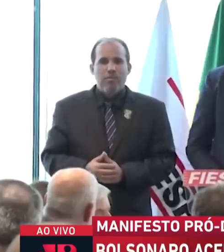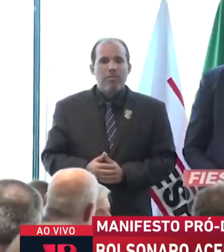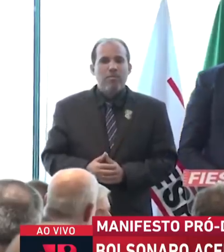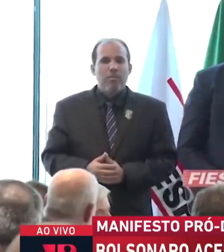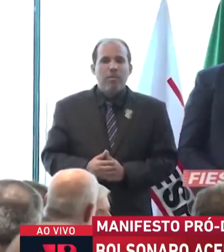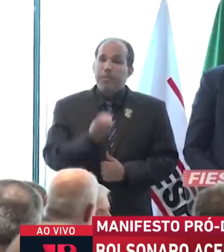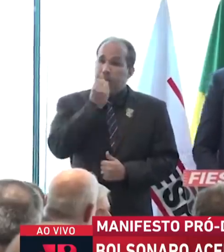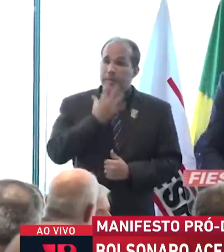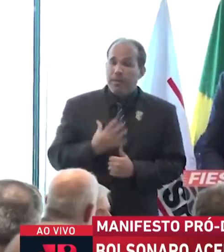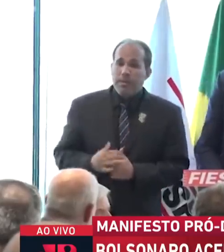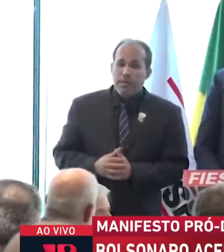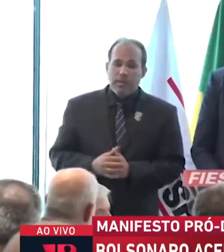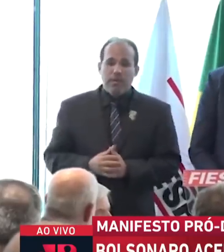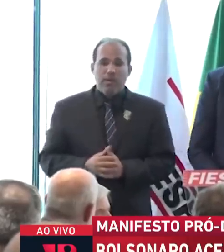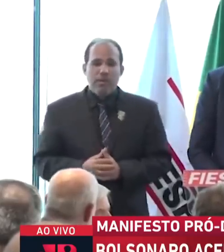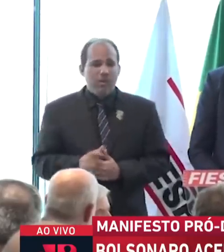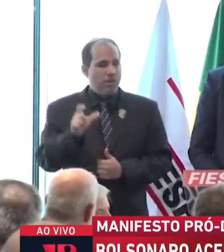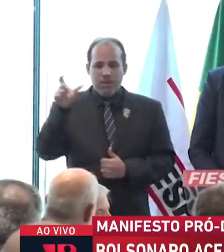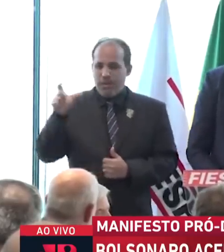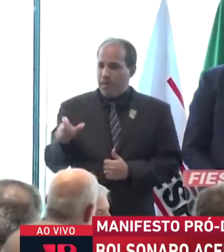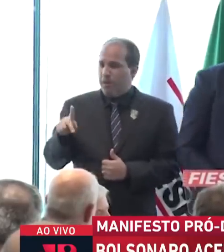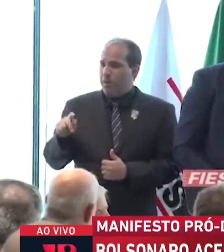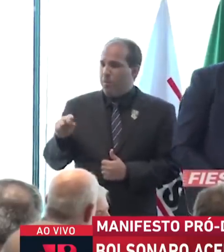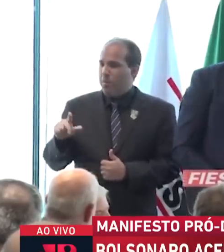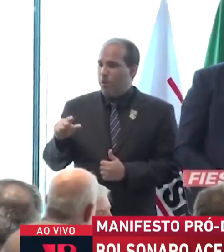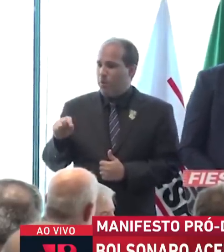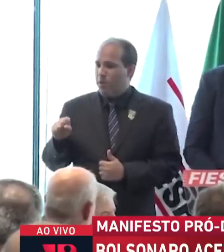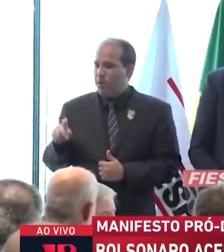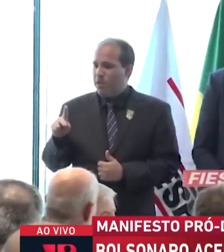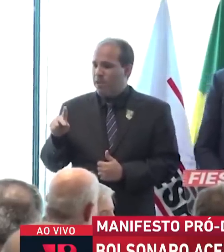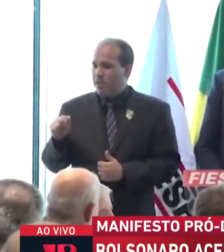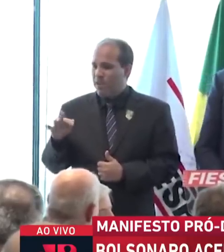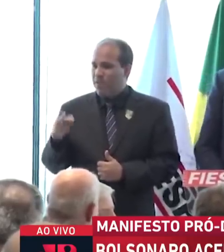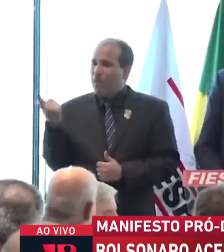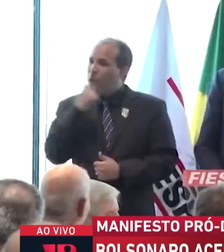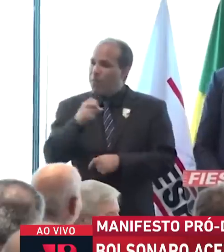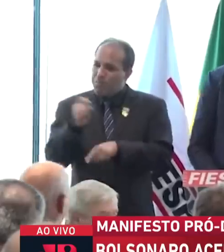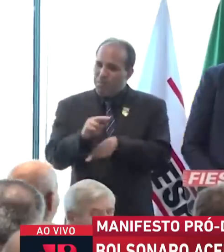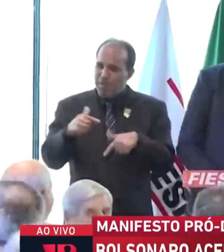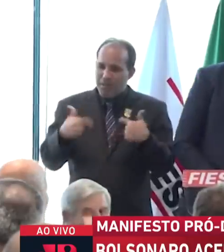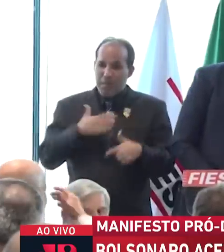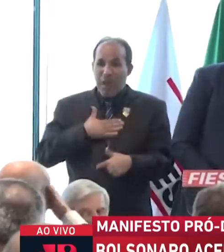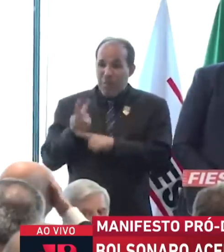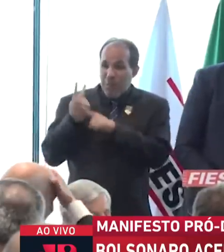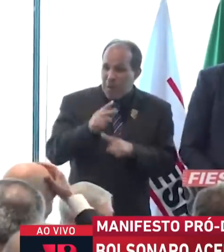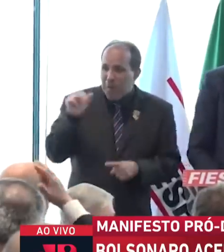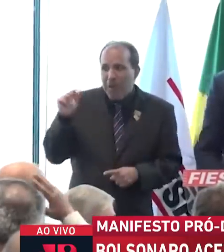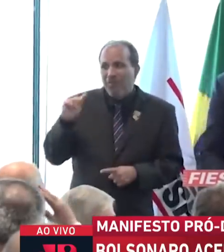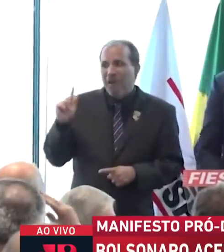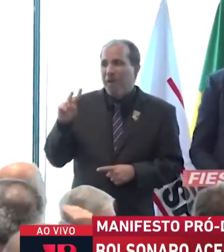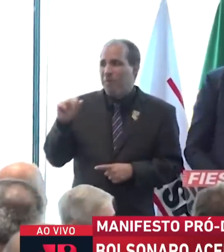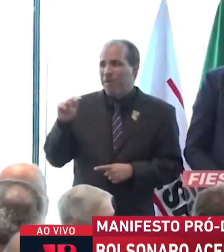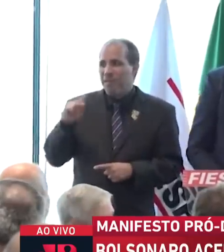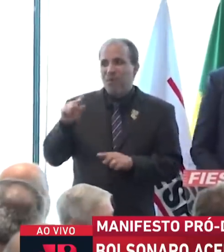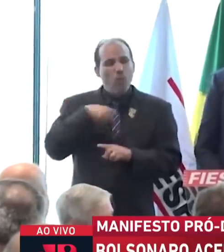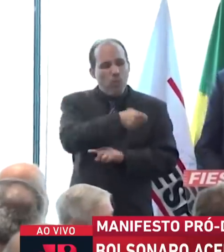encontros da entidade com os candidatos à presidência da República. A data marcará o lançamento em São Paulo de dois manifestos em